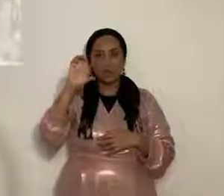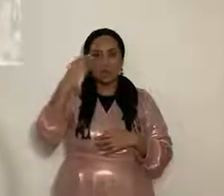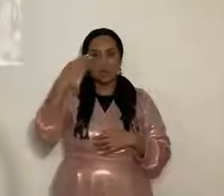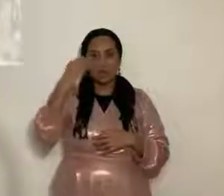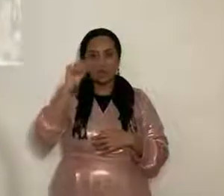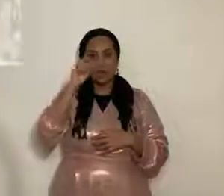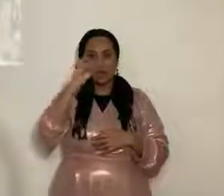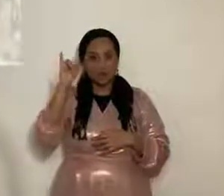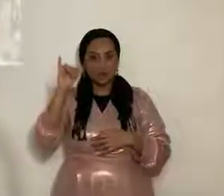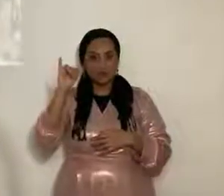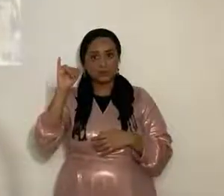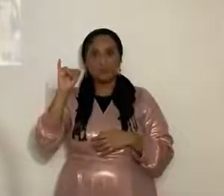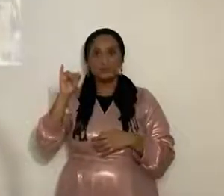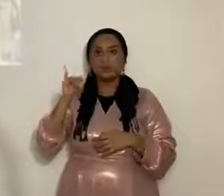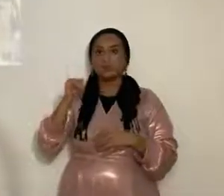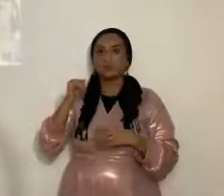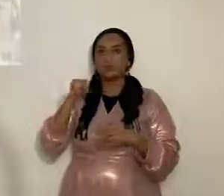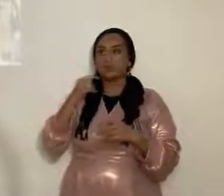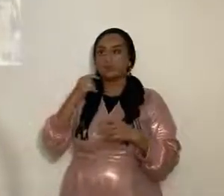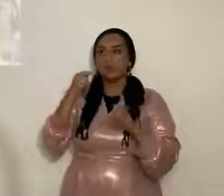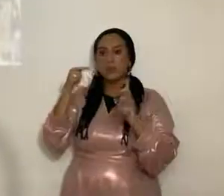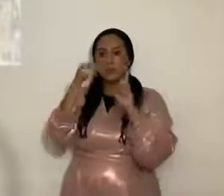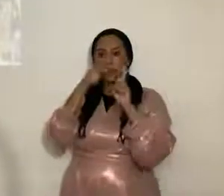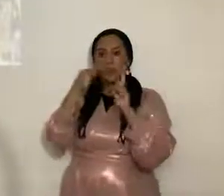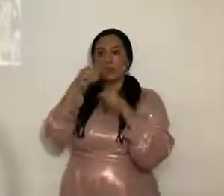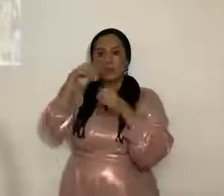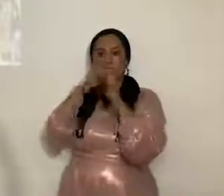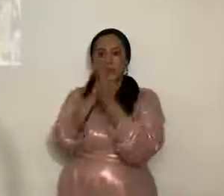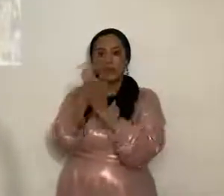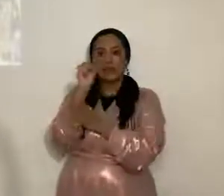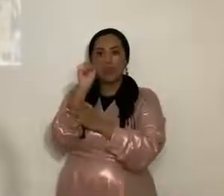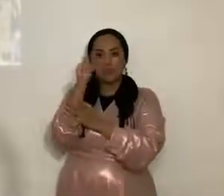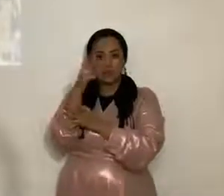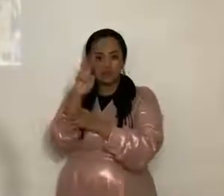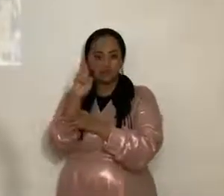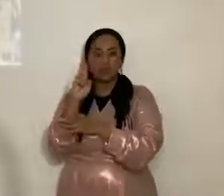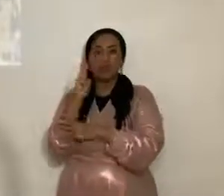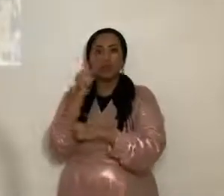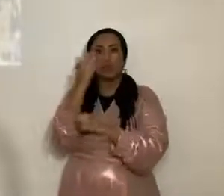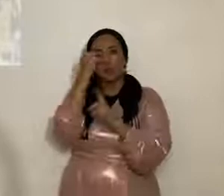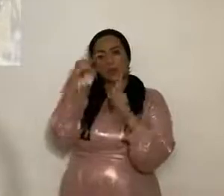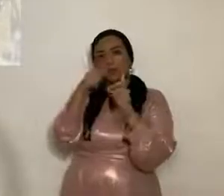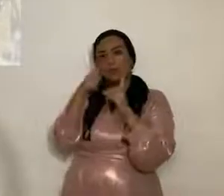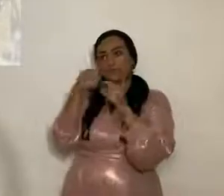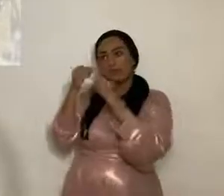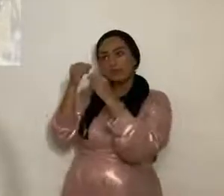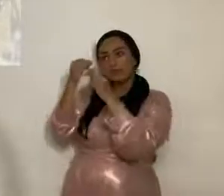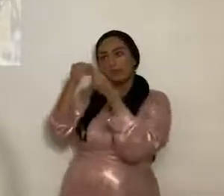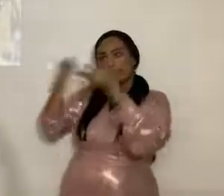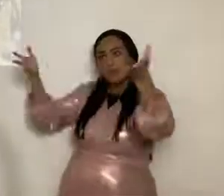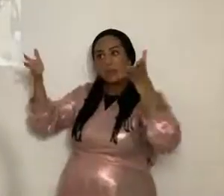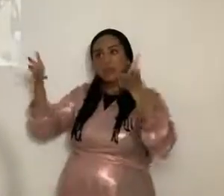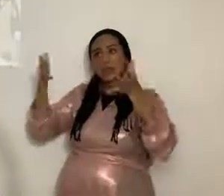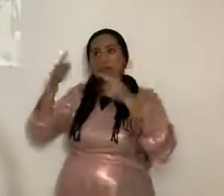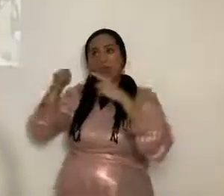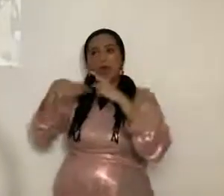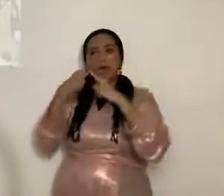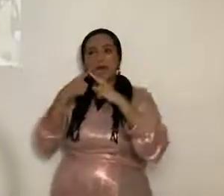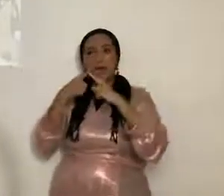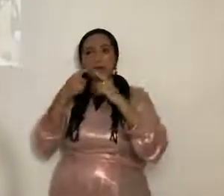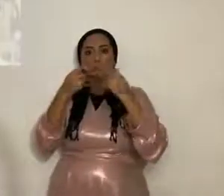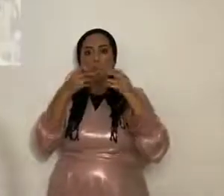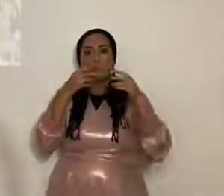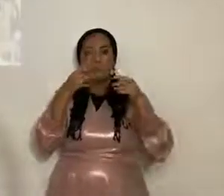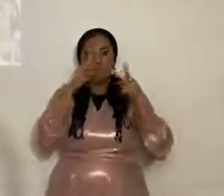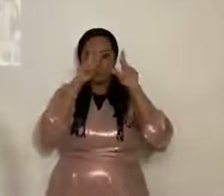el complot contra el rey Asuero? ¿Por qué Mardoqueo denunció el complot contra el rey Asuero? Vamos al libro de Esther,